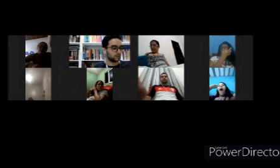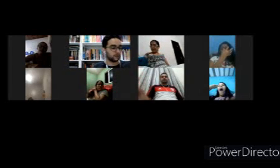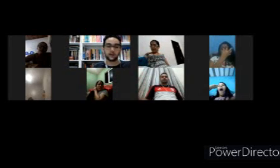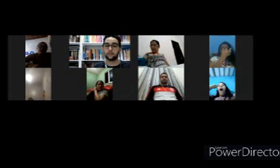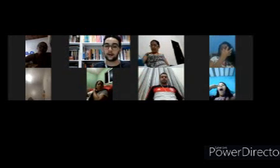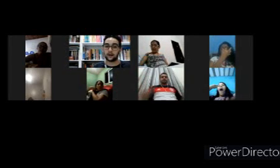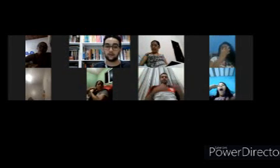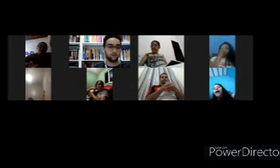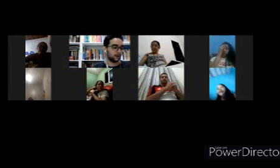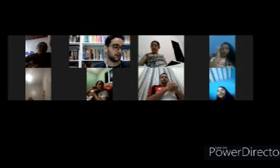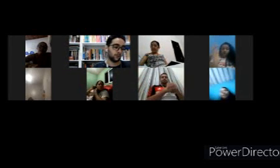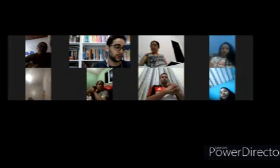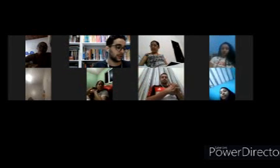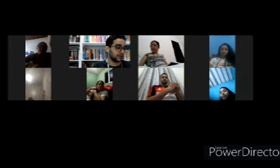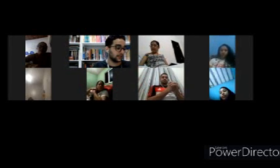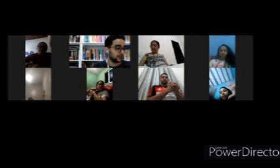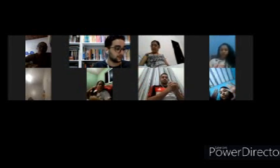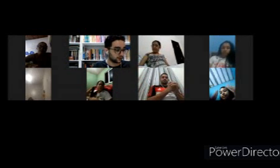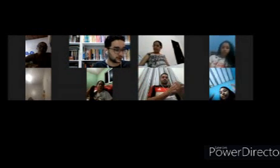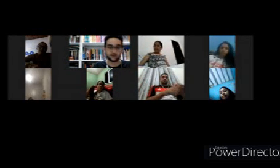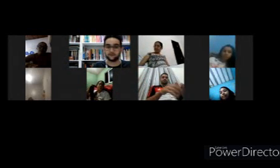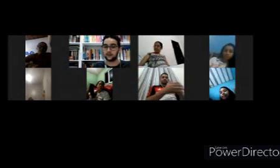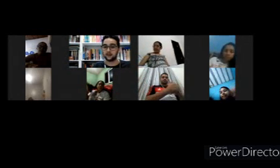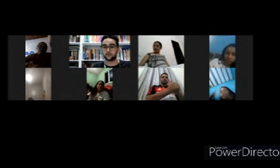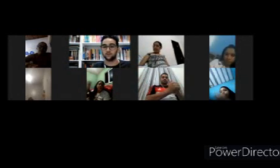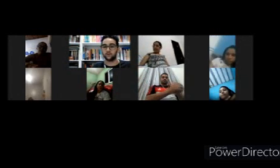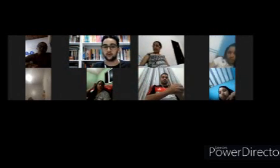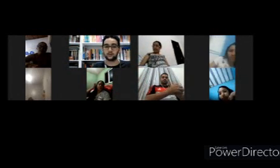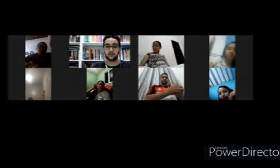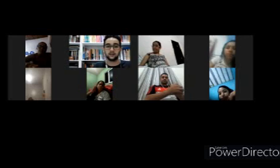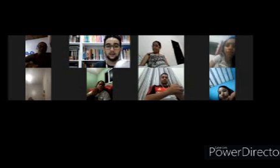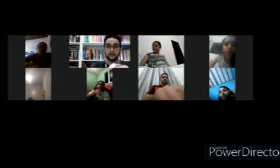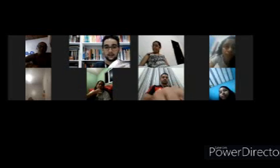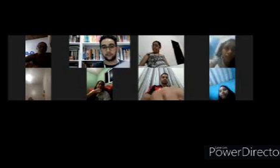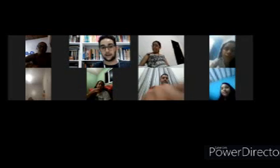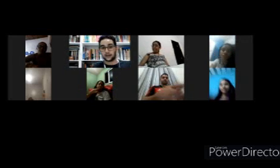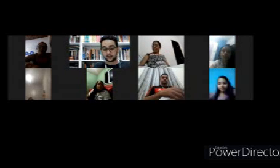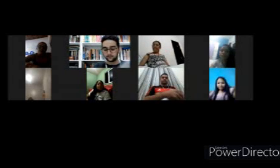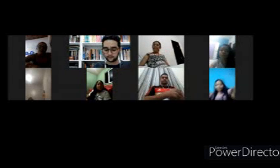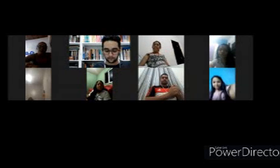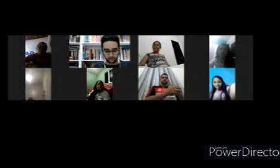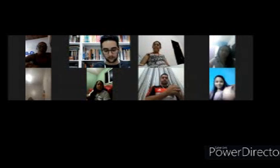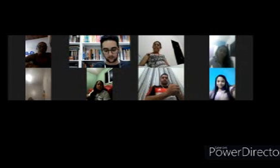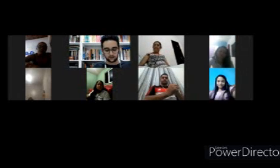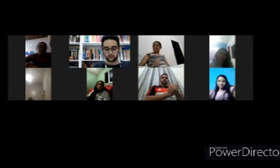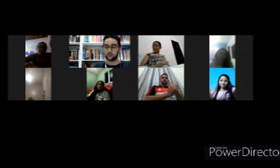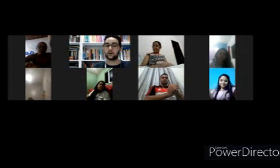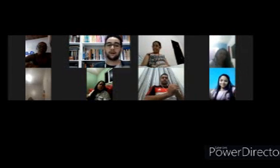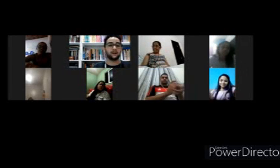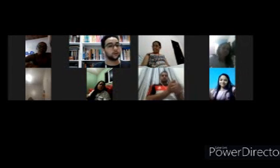muito tempo parados, né? Que normalmente é terça e quinta, hoje a gente está vendo quinta, passou muito tempo sem trabalharem, ou estão trabalhando, não